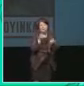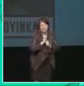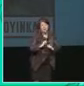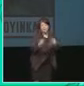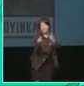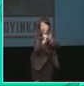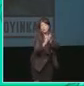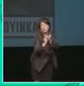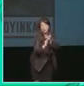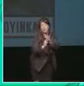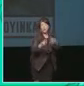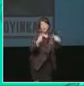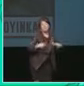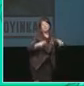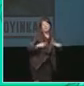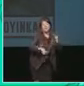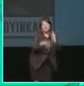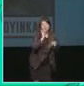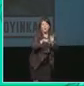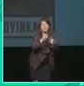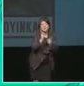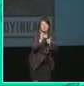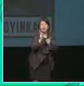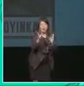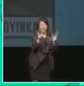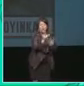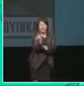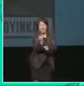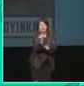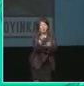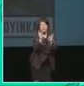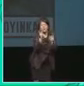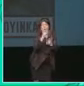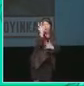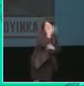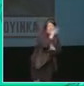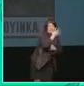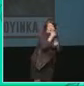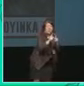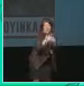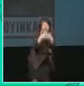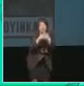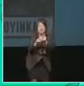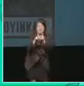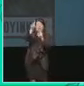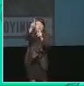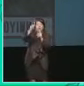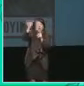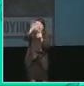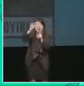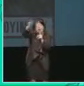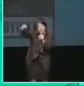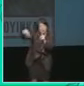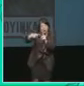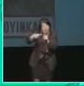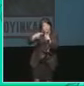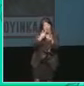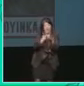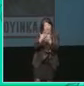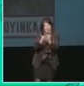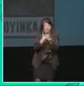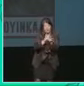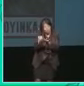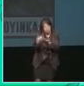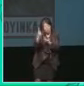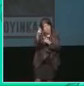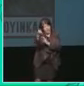politica e dei rapporti fra Africa Nord America e appunto Europa quindi Voleso Inca sarà al Salone del Libro di